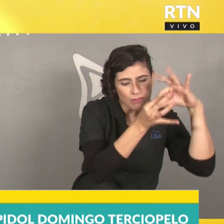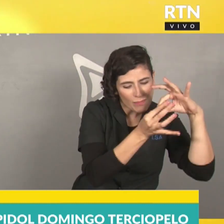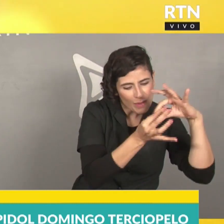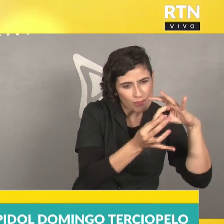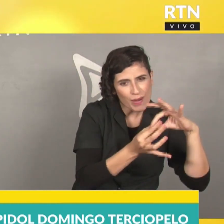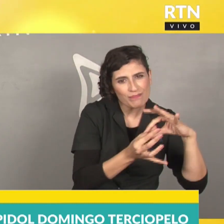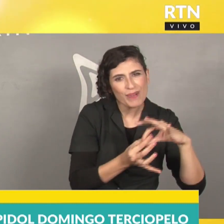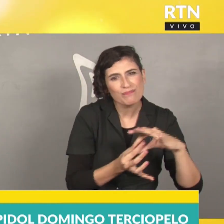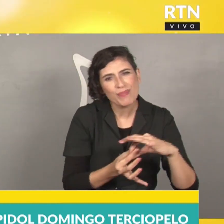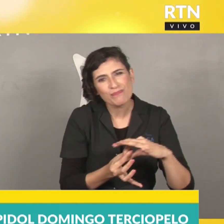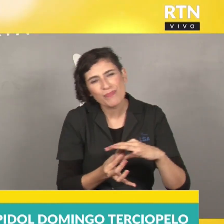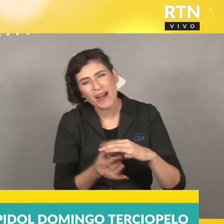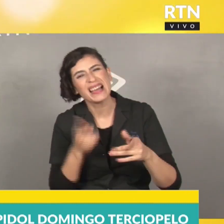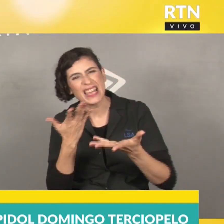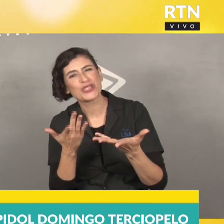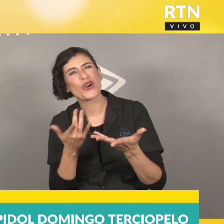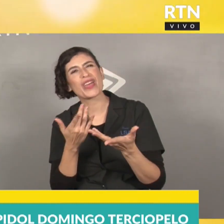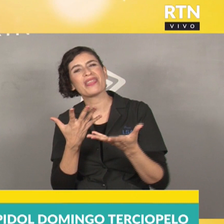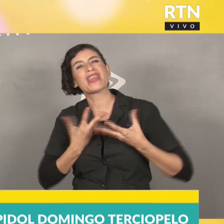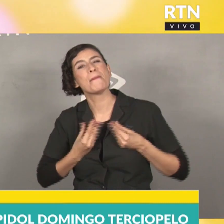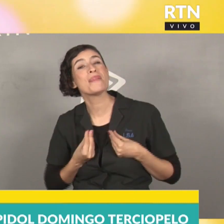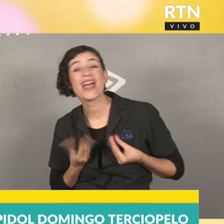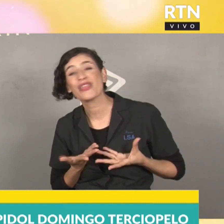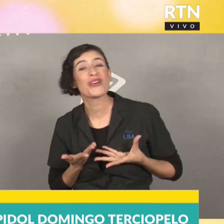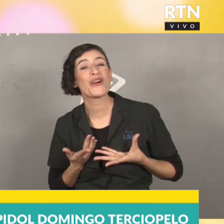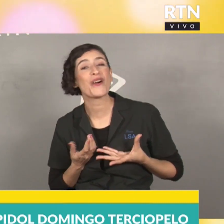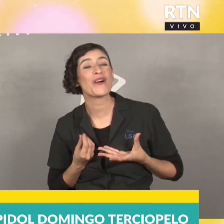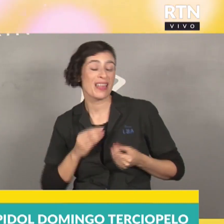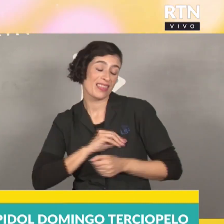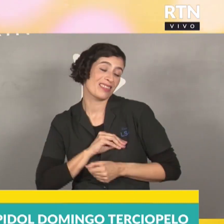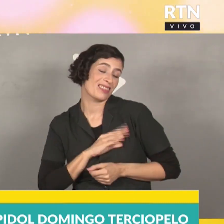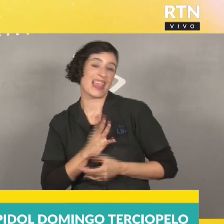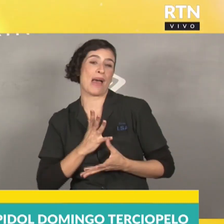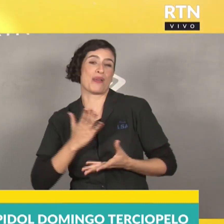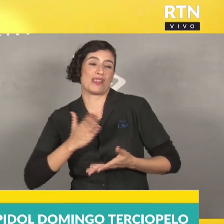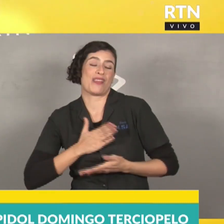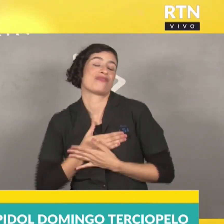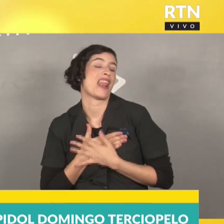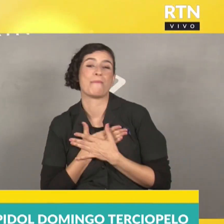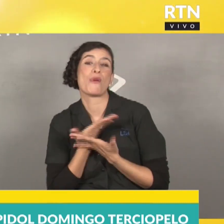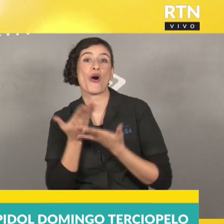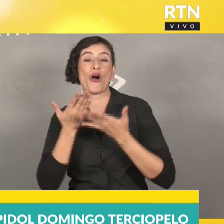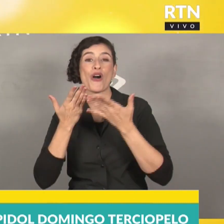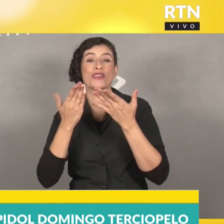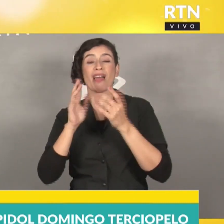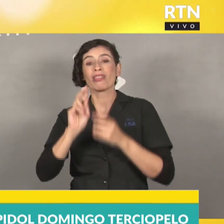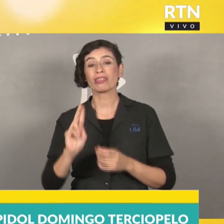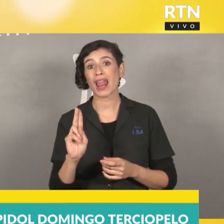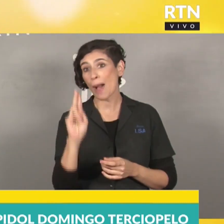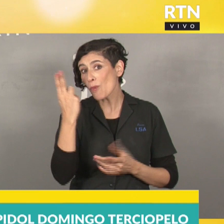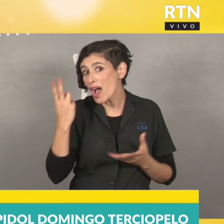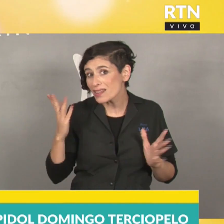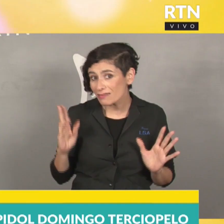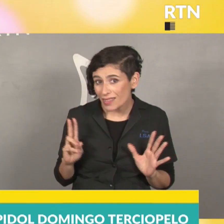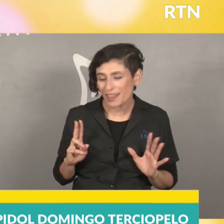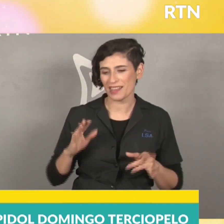eso, ¿no? De todo lo que, de los miedos, del amor, de la muerte, del recuerdo de una vida que fue y que ya no es.